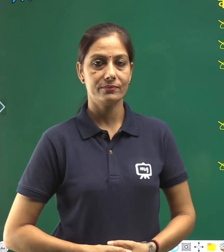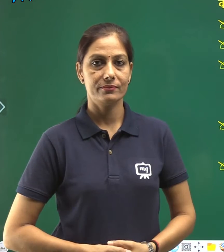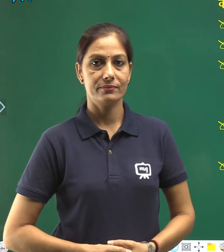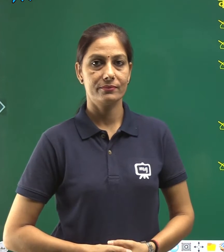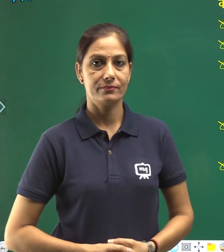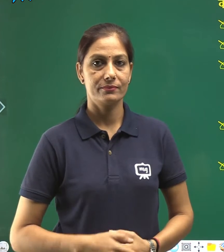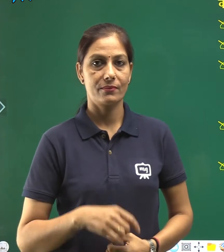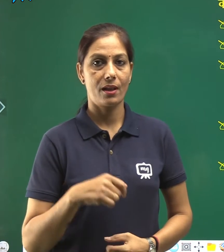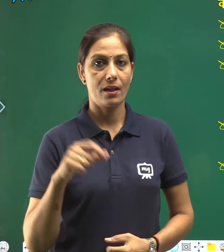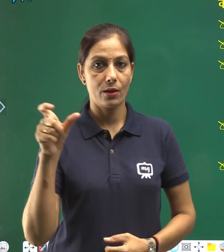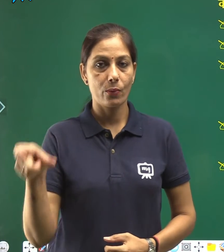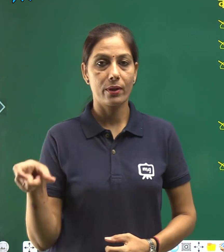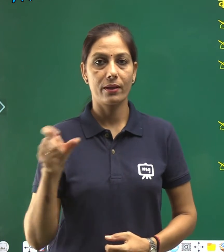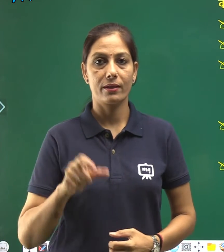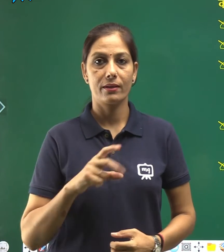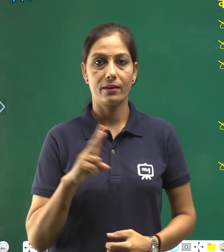इन्होंने